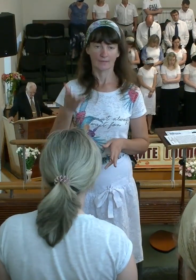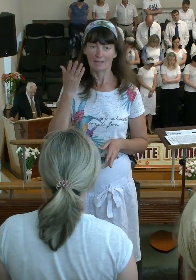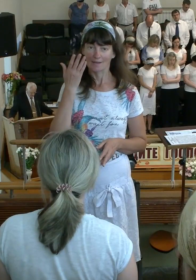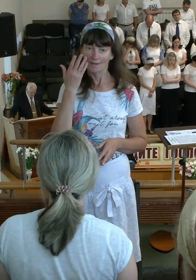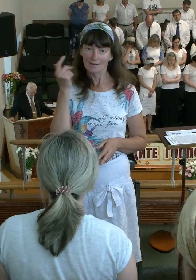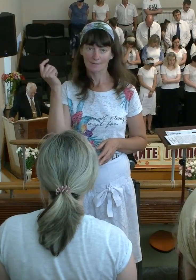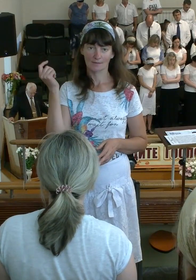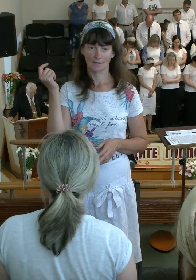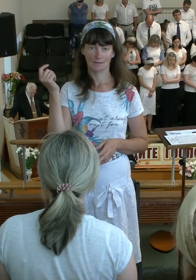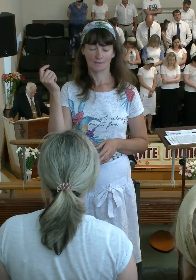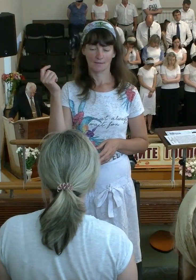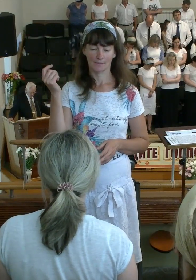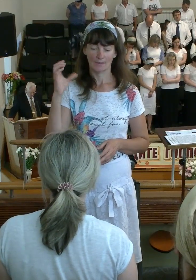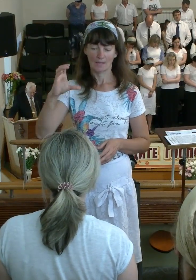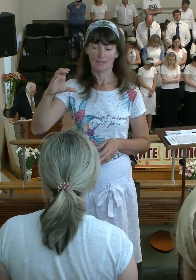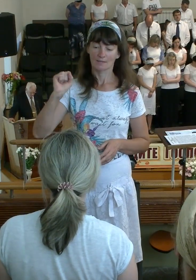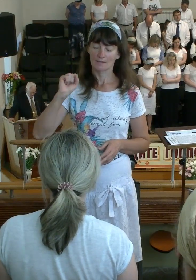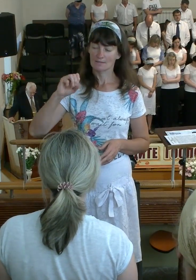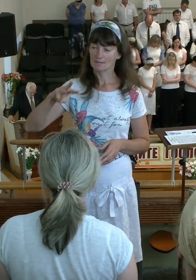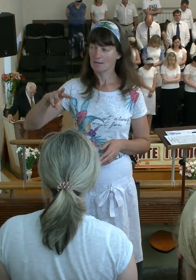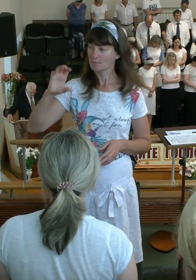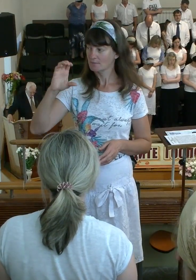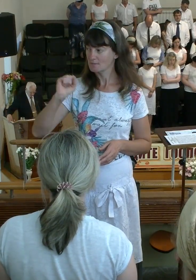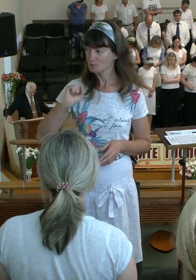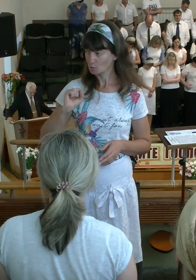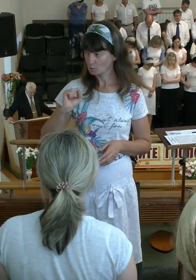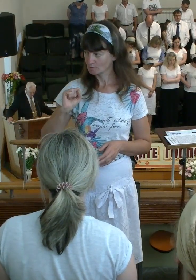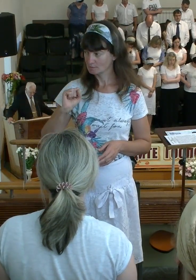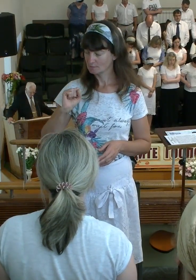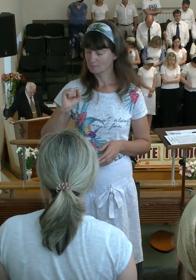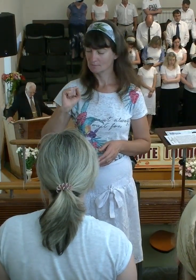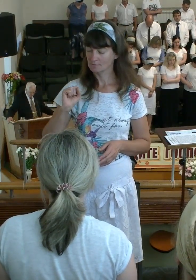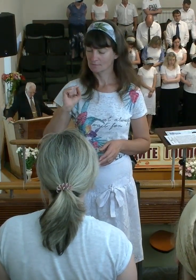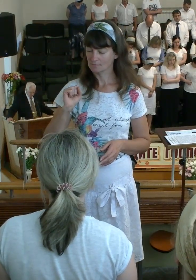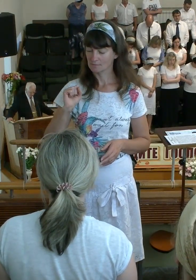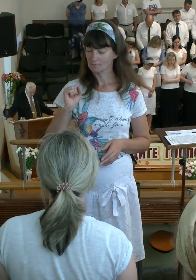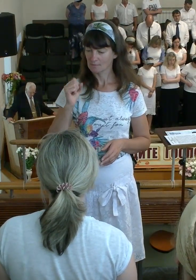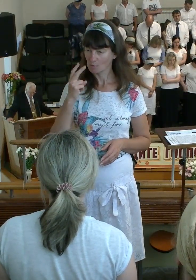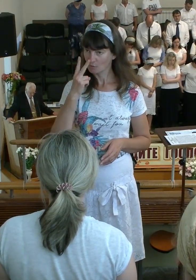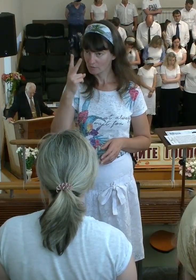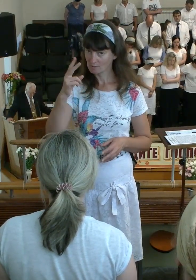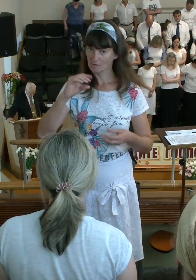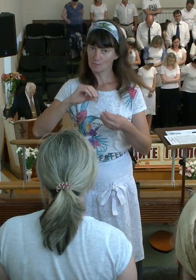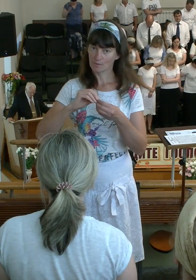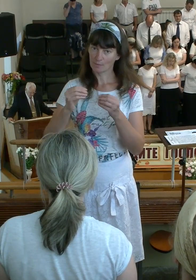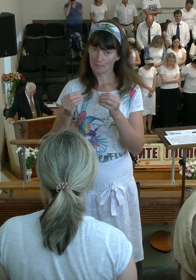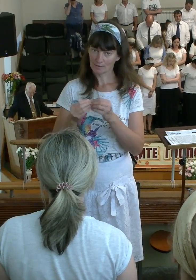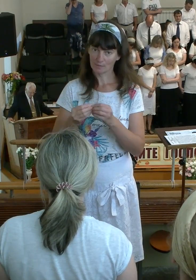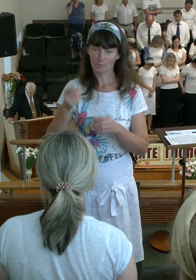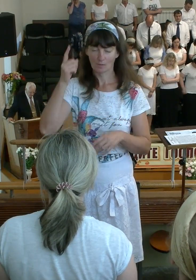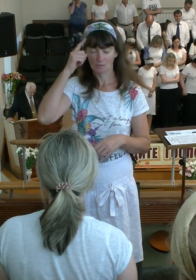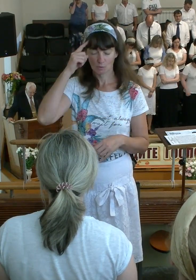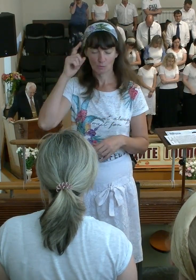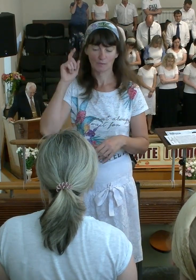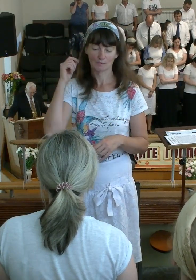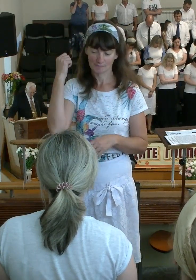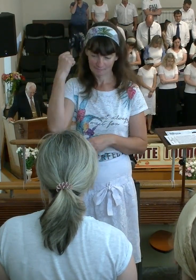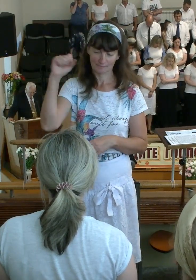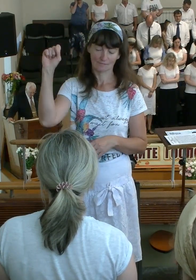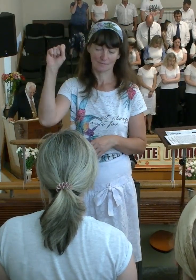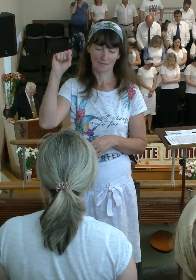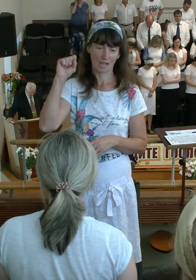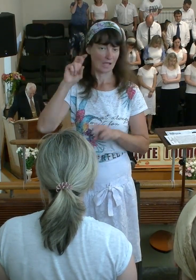Когда-то Самсон увидел проблему, думал сразиться, но не